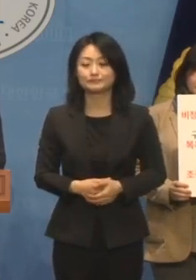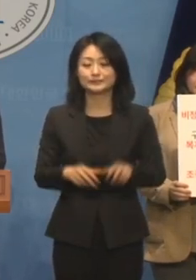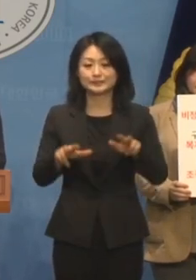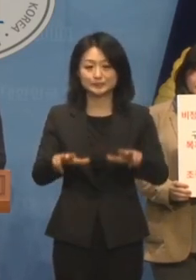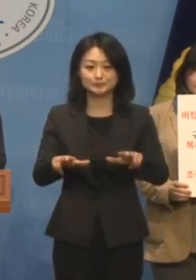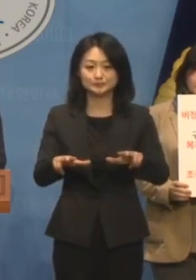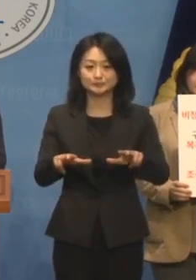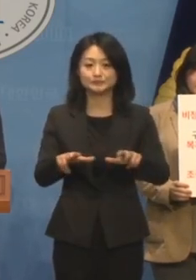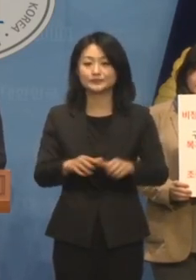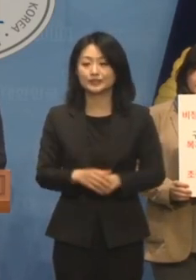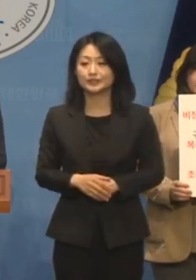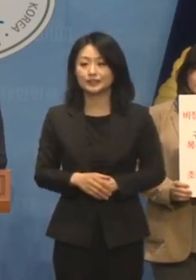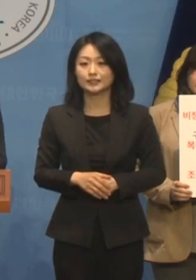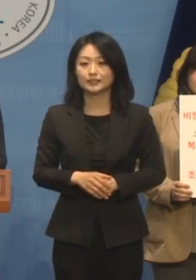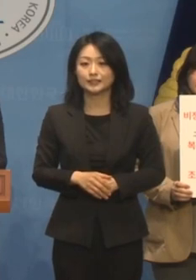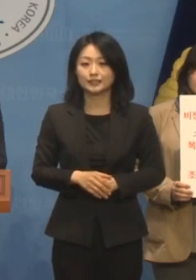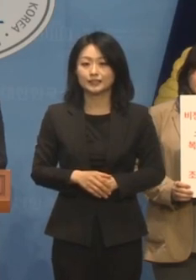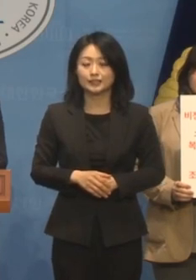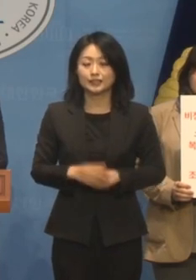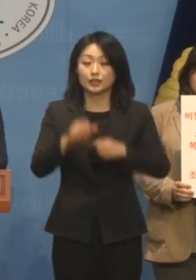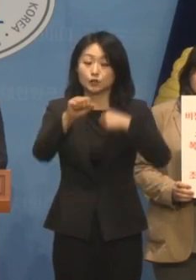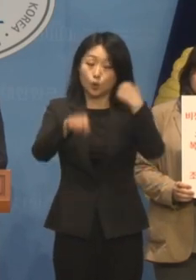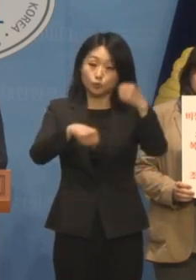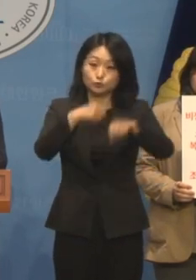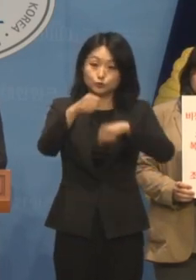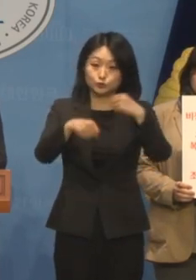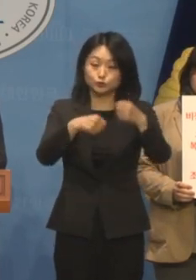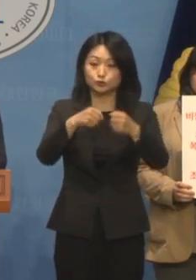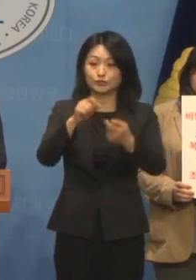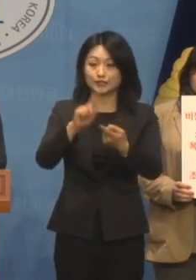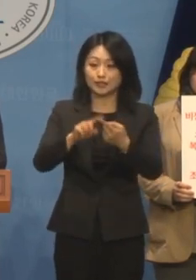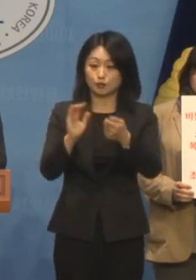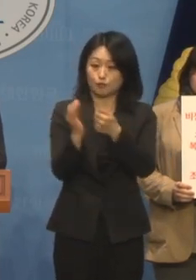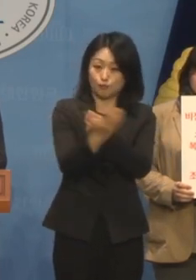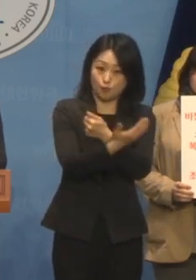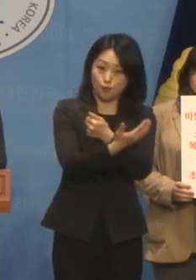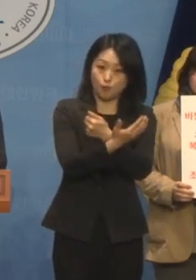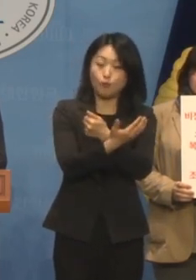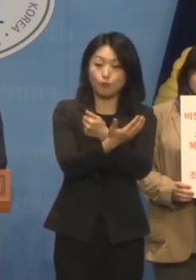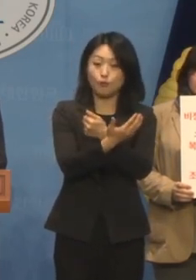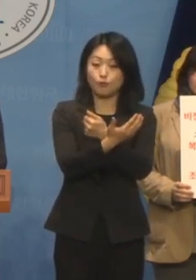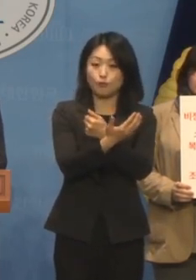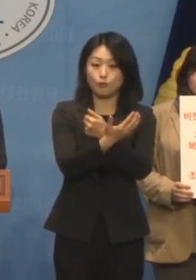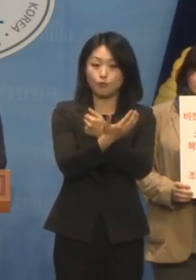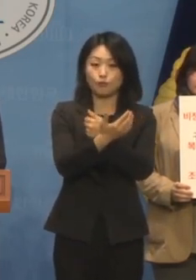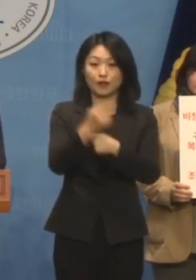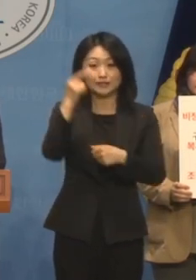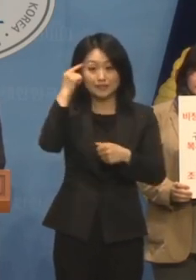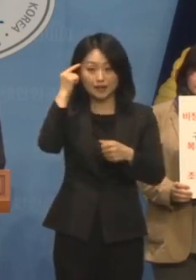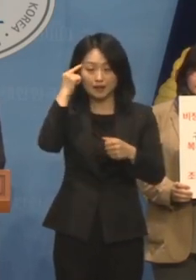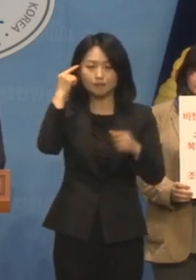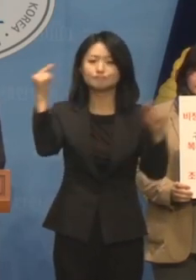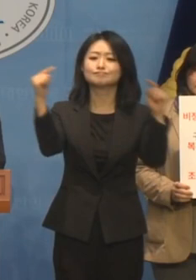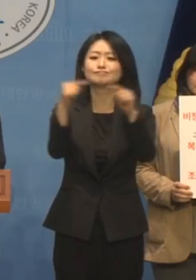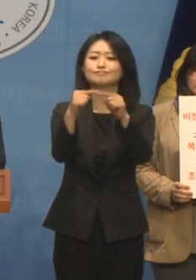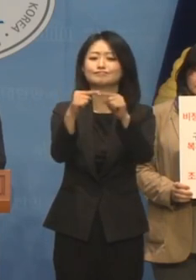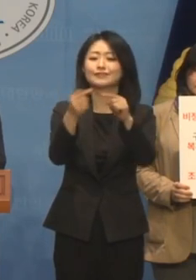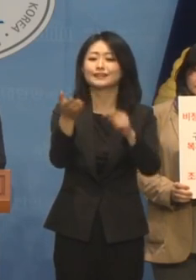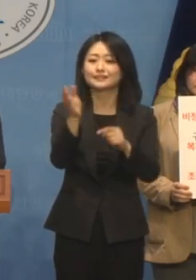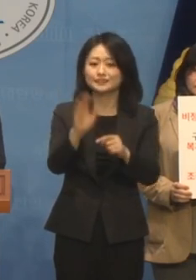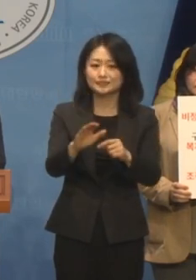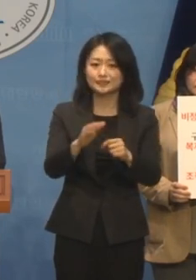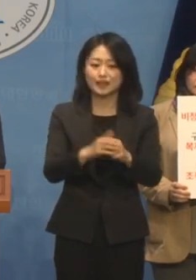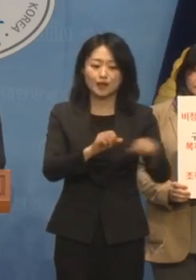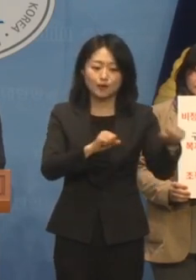이 상황은 결코 동물에 대한 어떤 의견 차나 서로의 어떤 추구하는 가치가 다른 게 아니라 결국